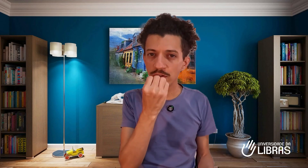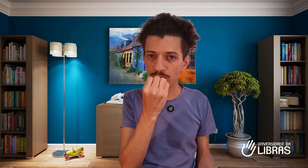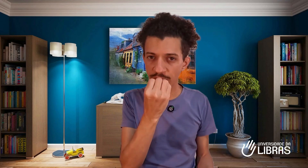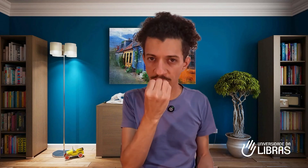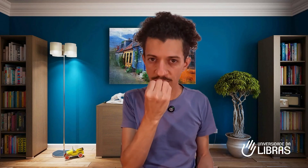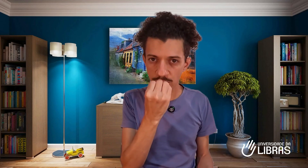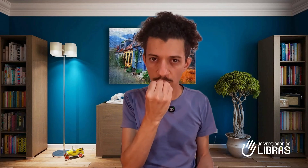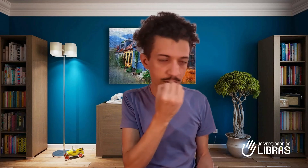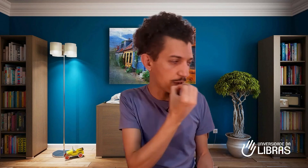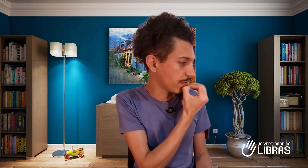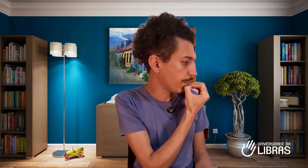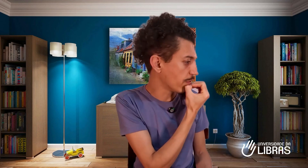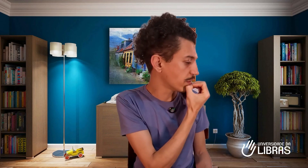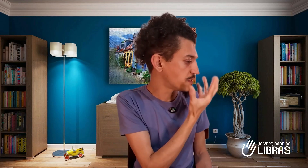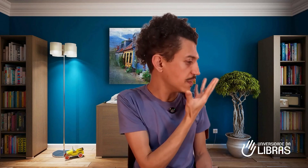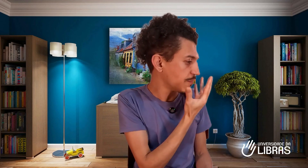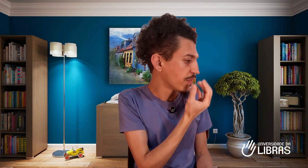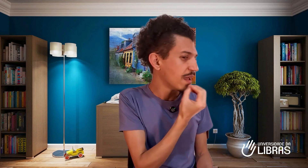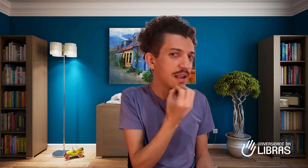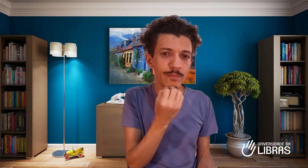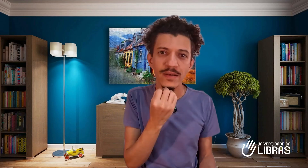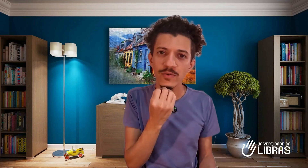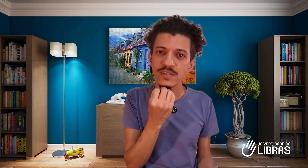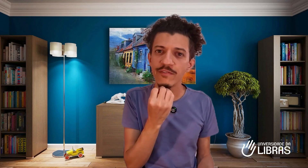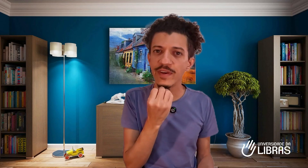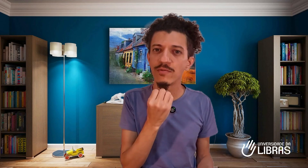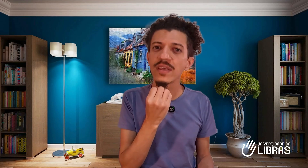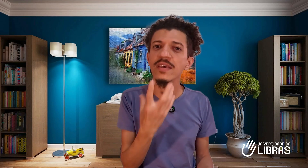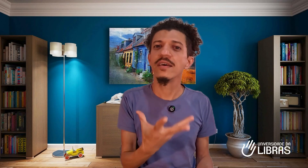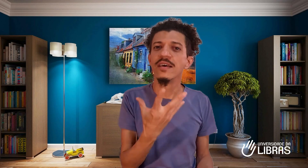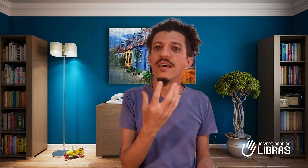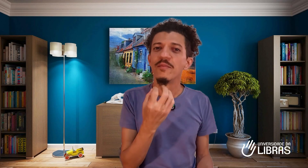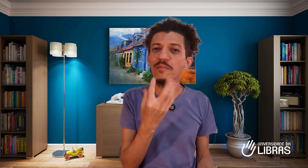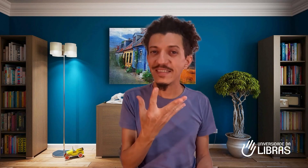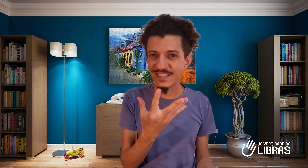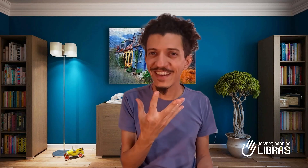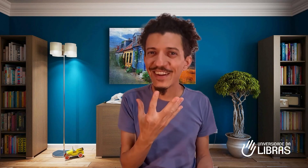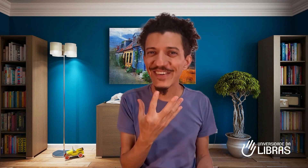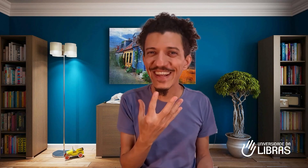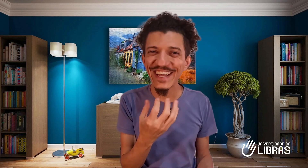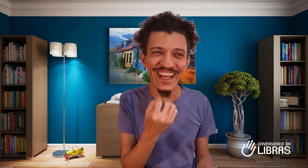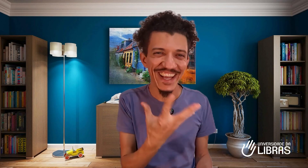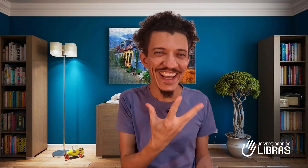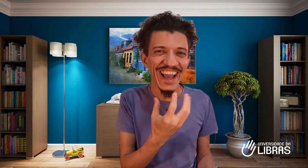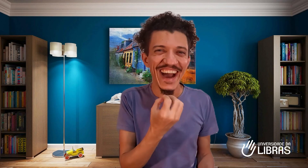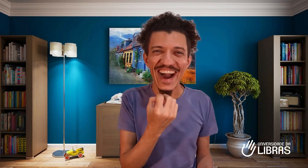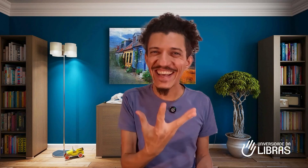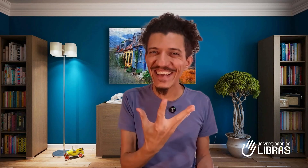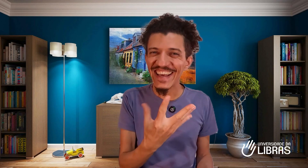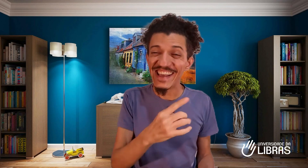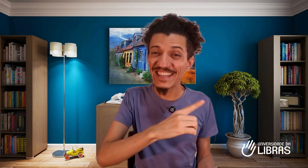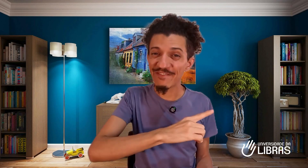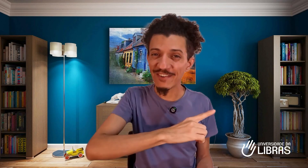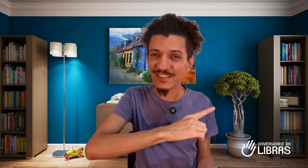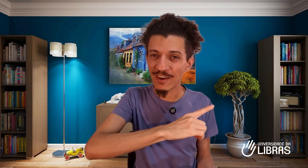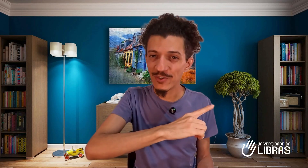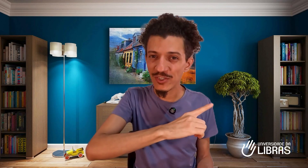bom, em vez de ficar tocando na boca assim, ele passou a ser feito aqui, mais higiênico, né, aqui, e aí você faz o sinal de